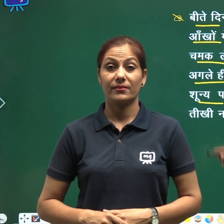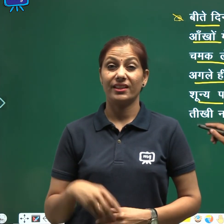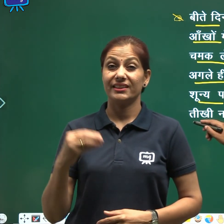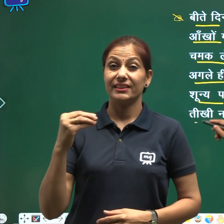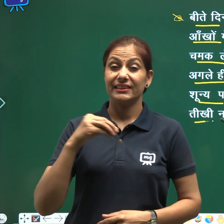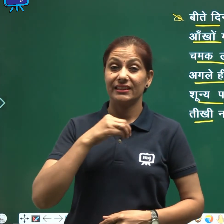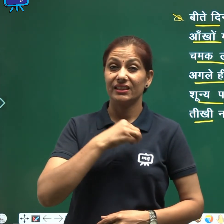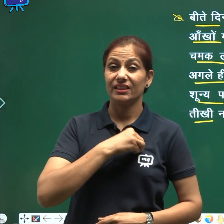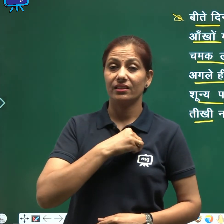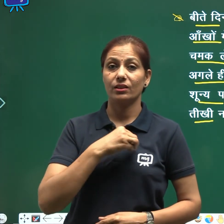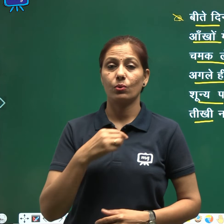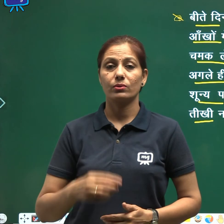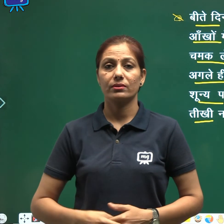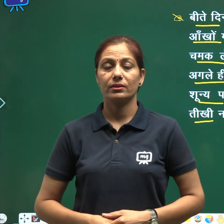सी